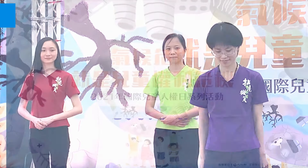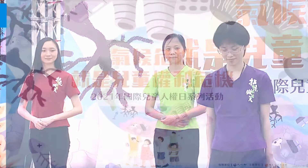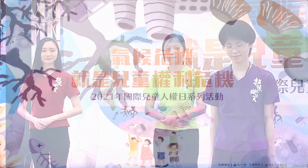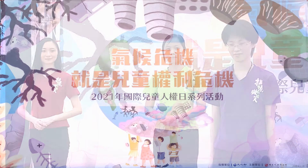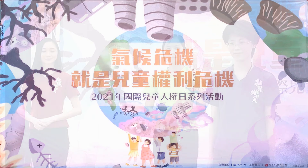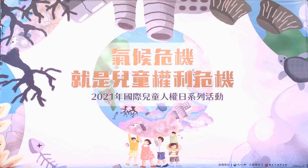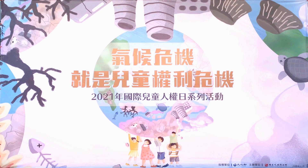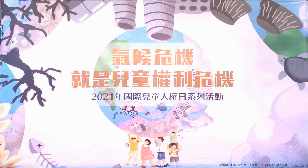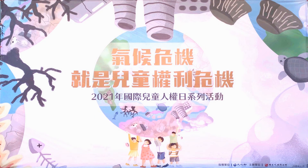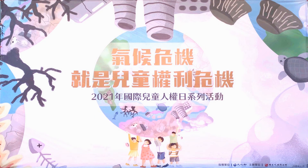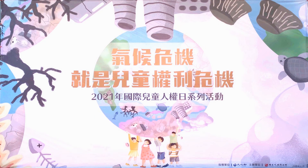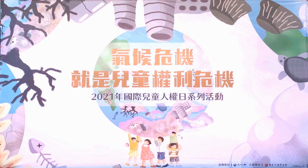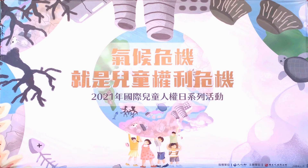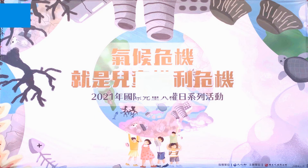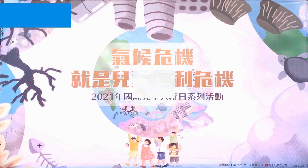我要